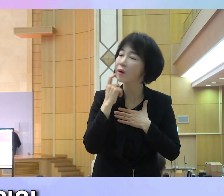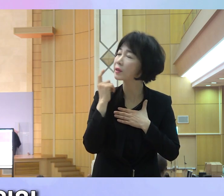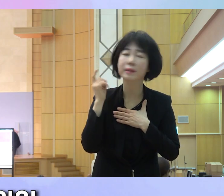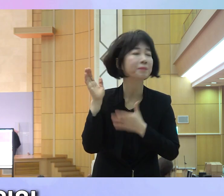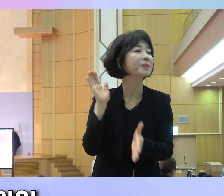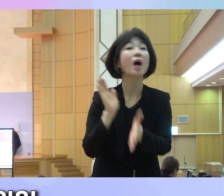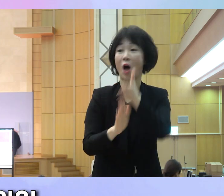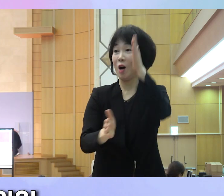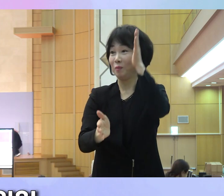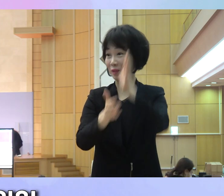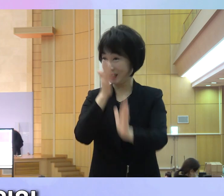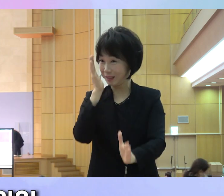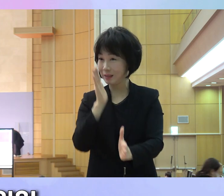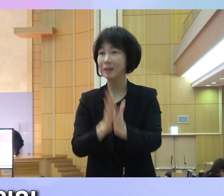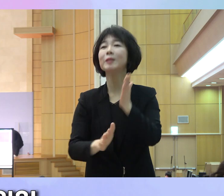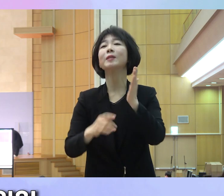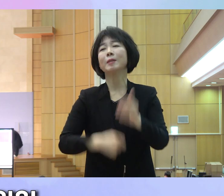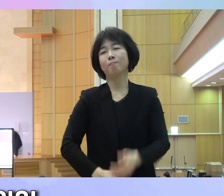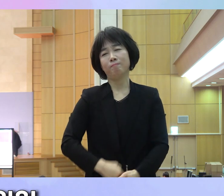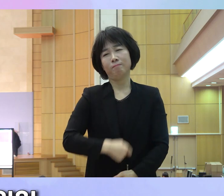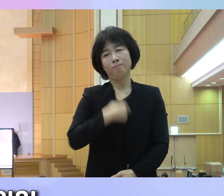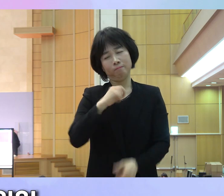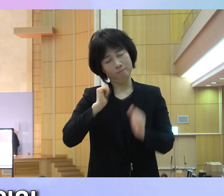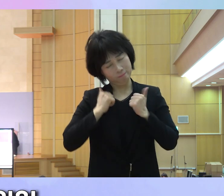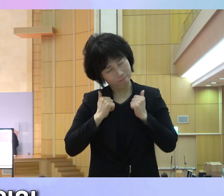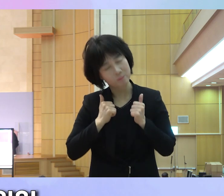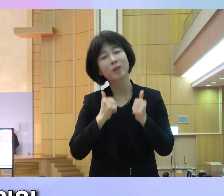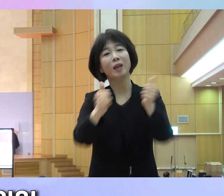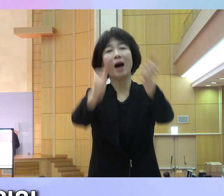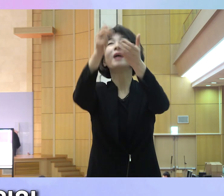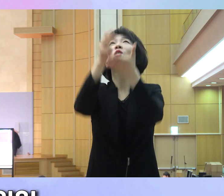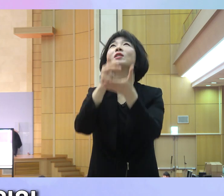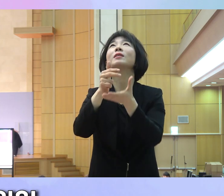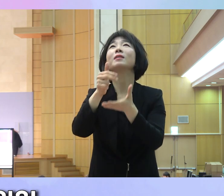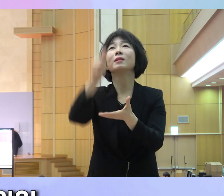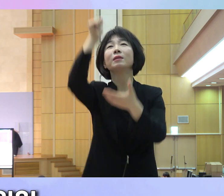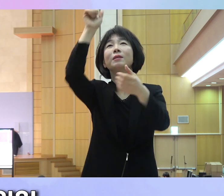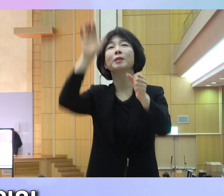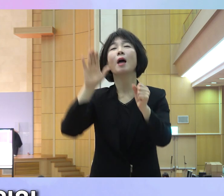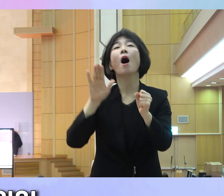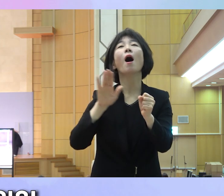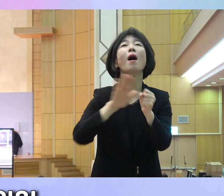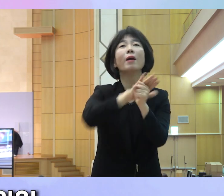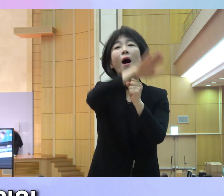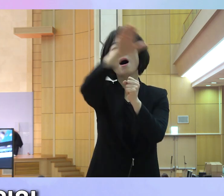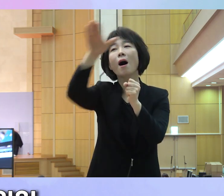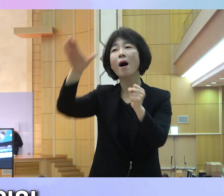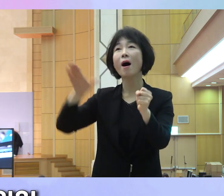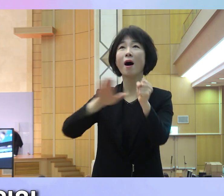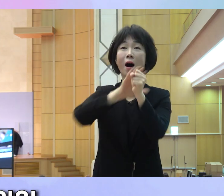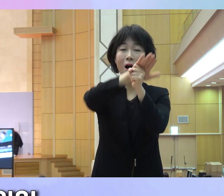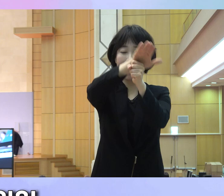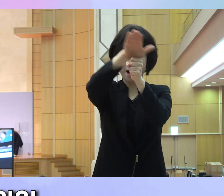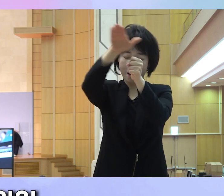변함없으신 거짓 없으신 성실하신 그